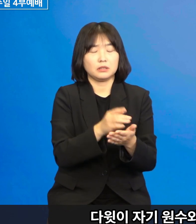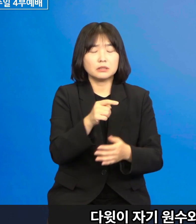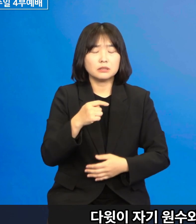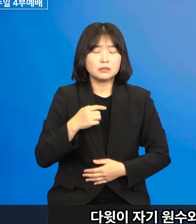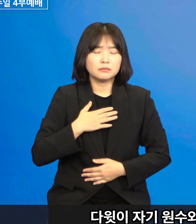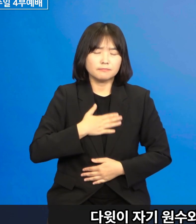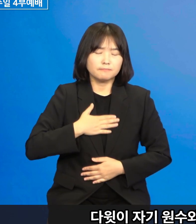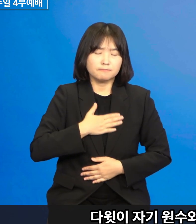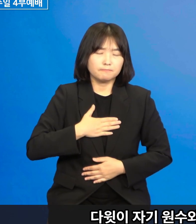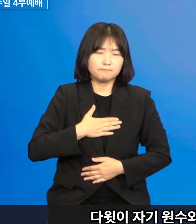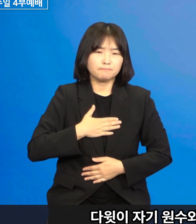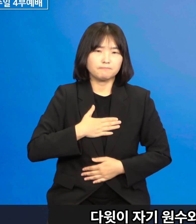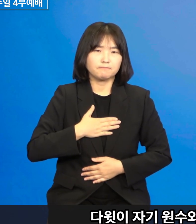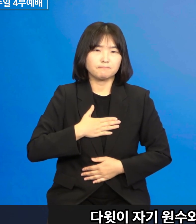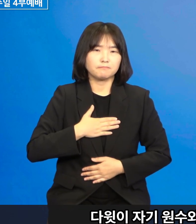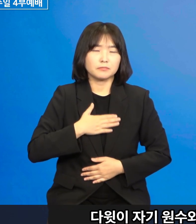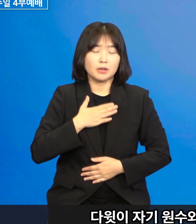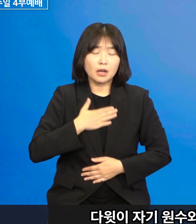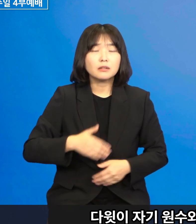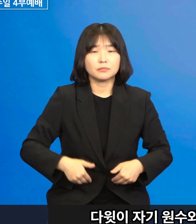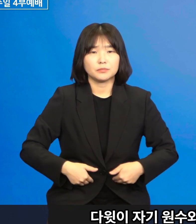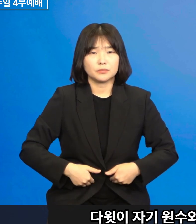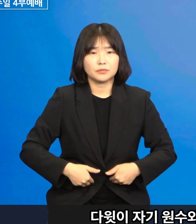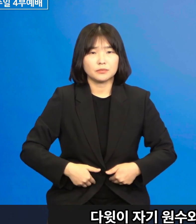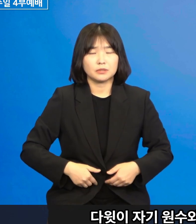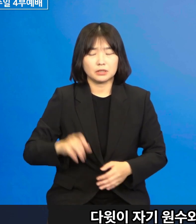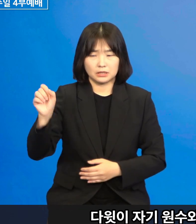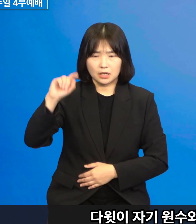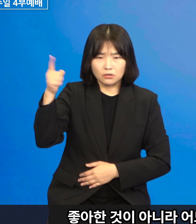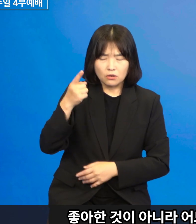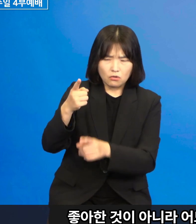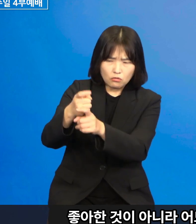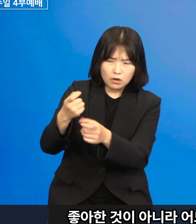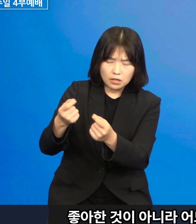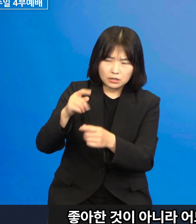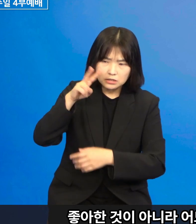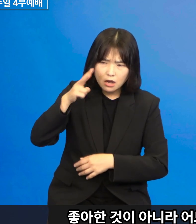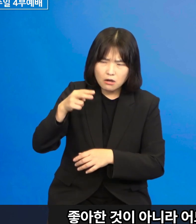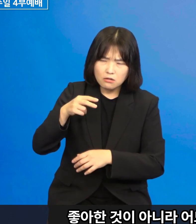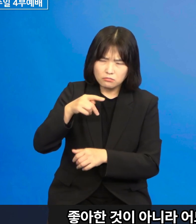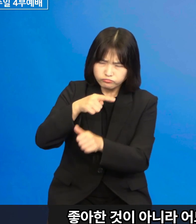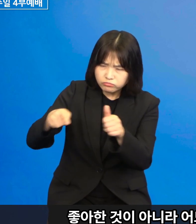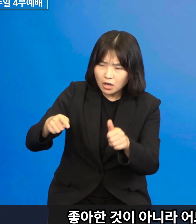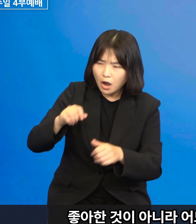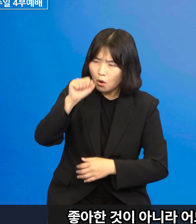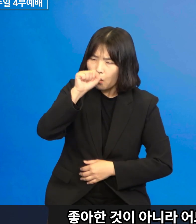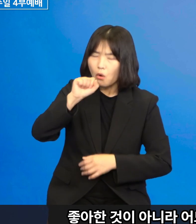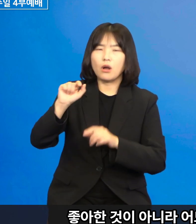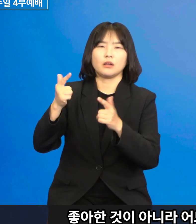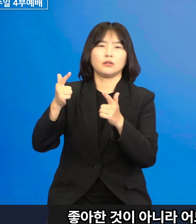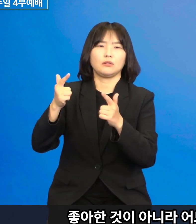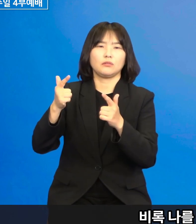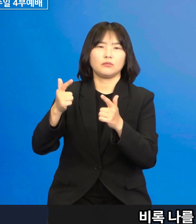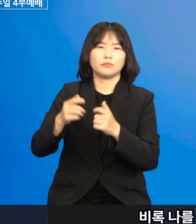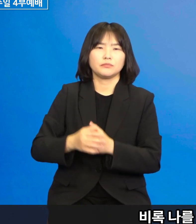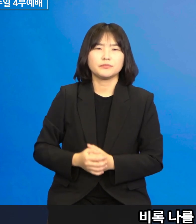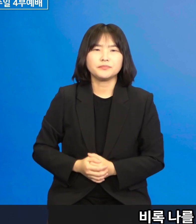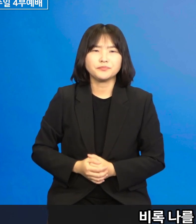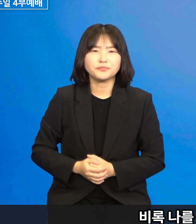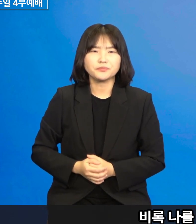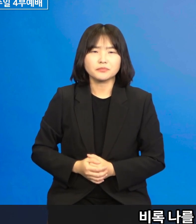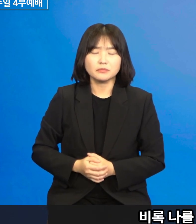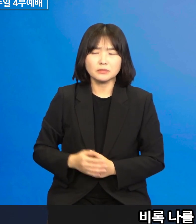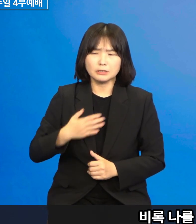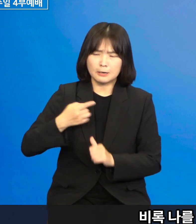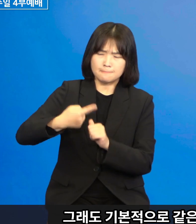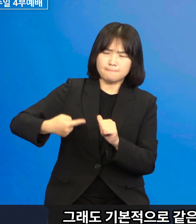돼요. 다윗이 자기 원수와 같았던 사울이 죽었다고 좋아한 것이 아니라 어느 정도 선이 있었다는 거예요. 비록 나를